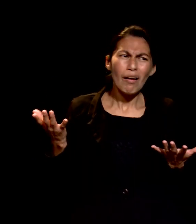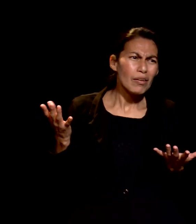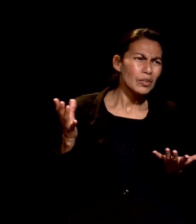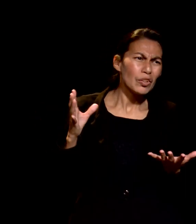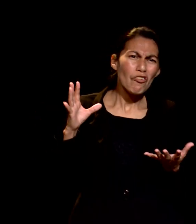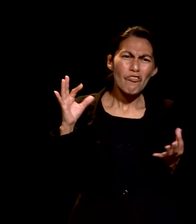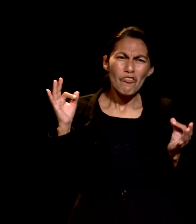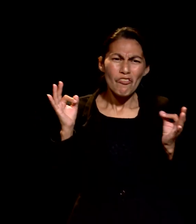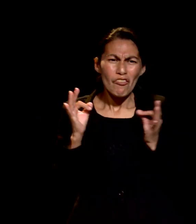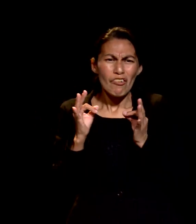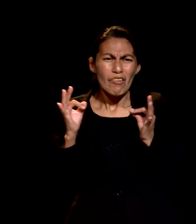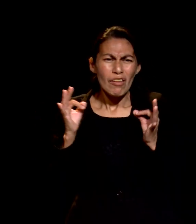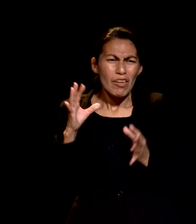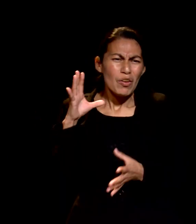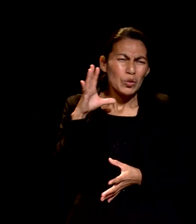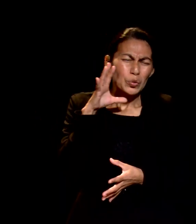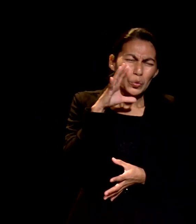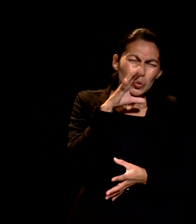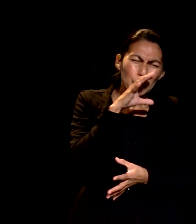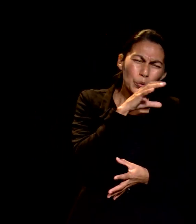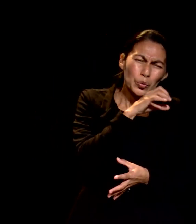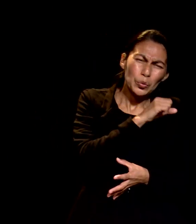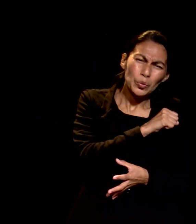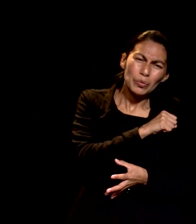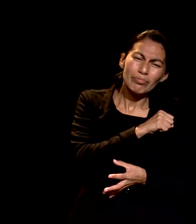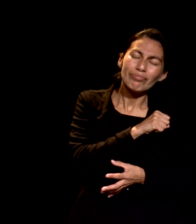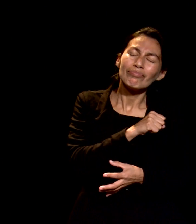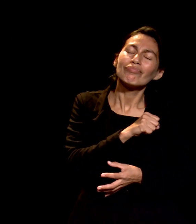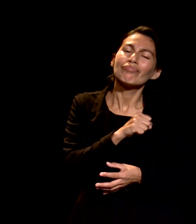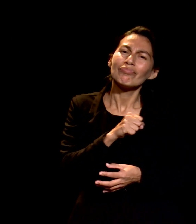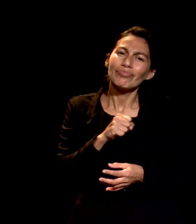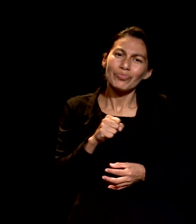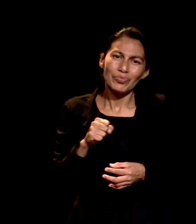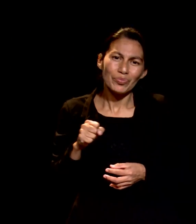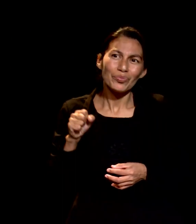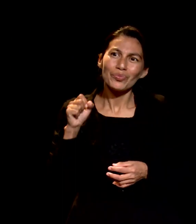Como el frío en invierno